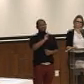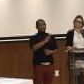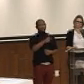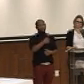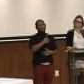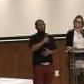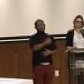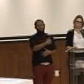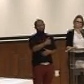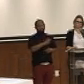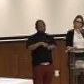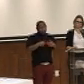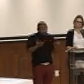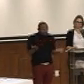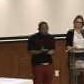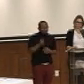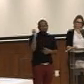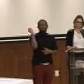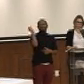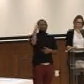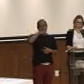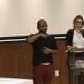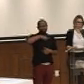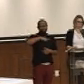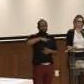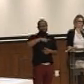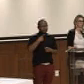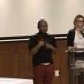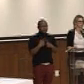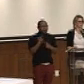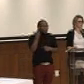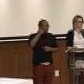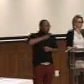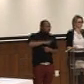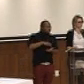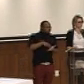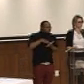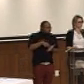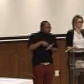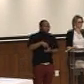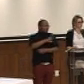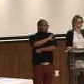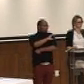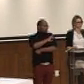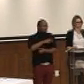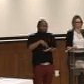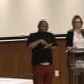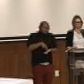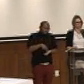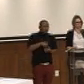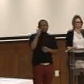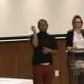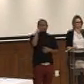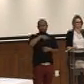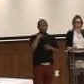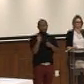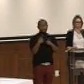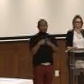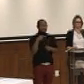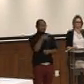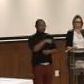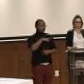grande dificuldade hoje nos campi de conseguir manter os coordenadores de ensino, porque eles recebem uma